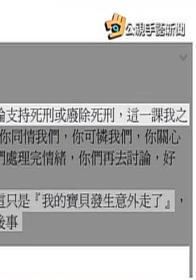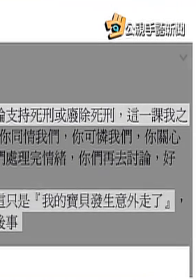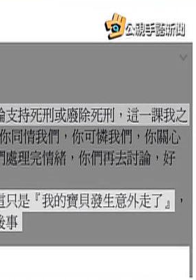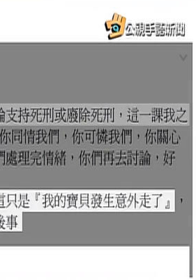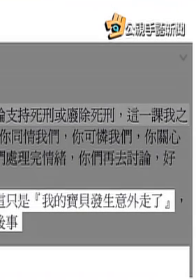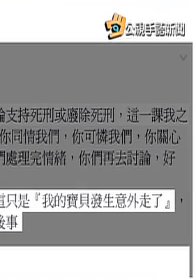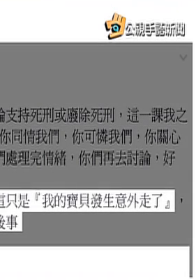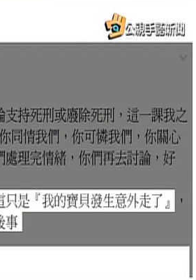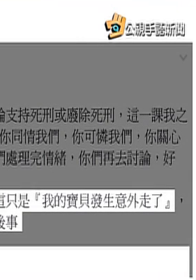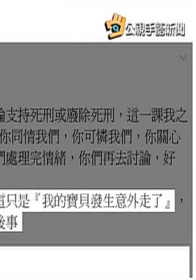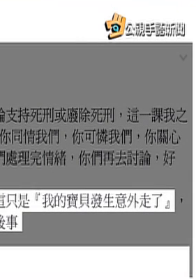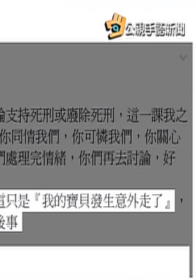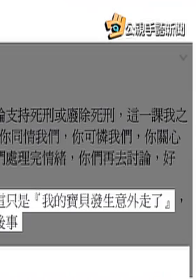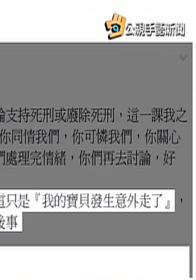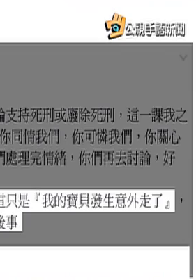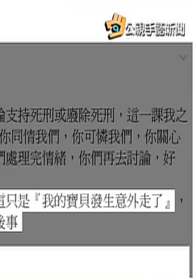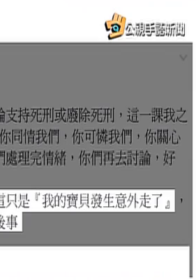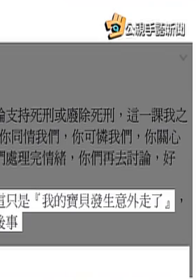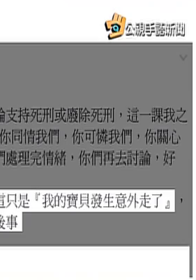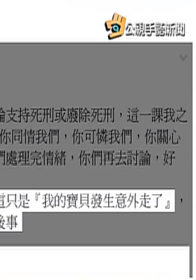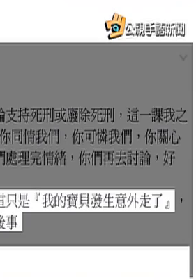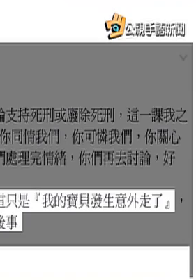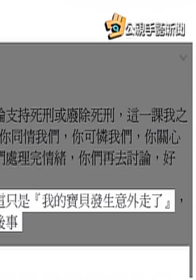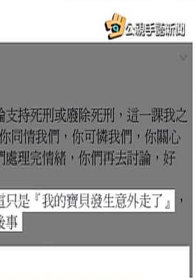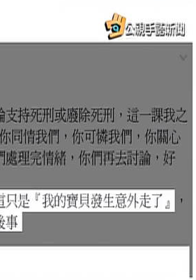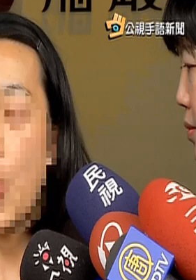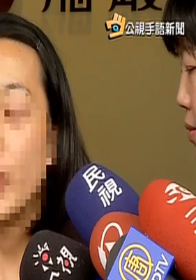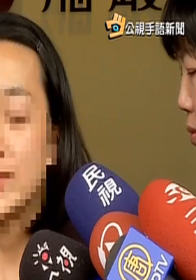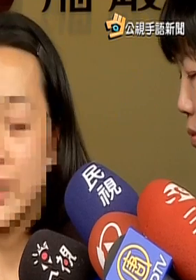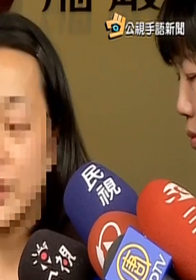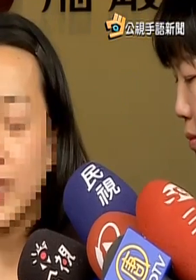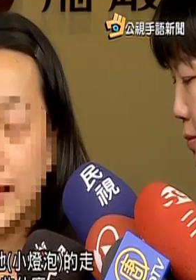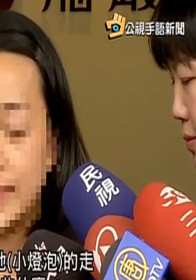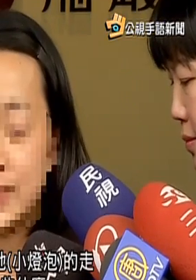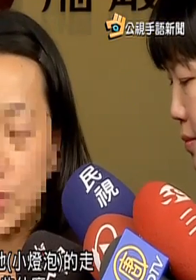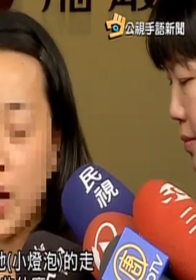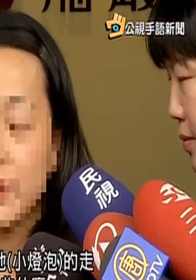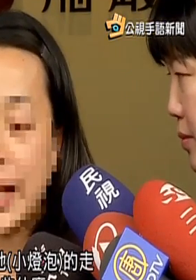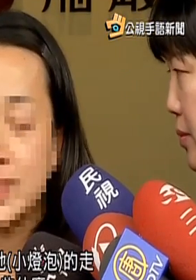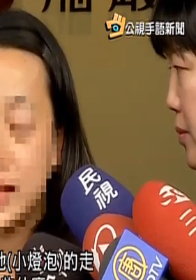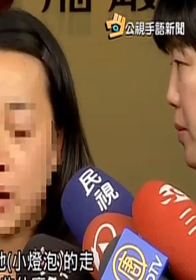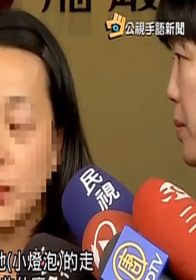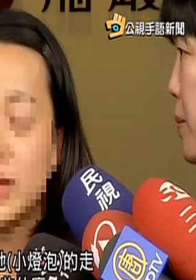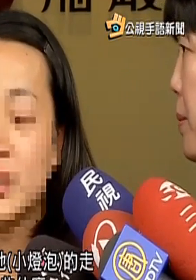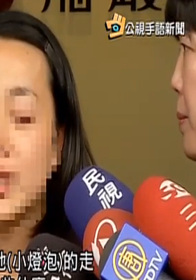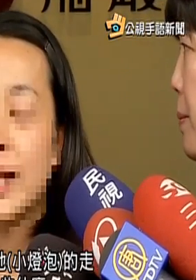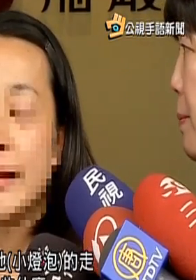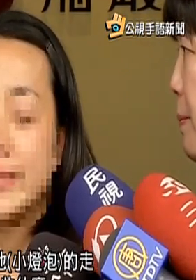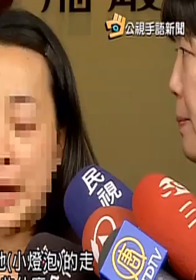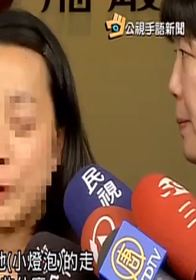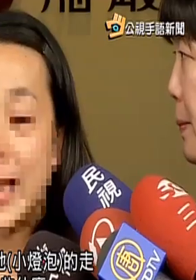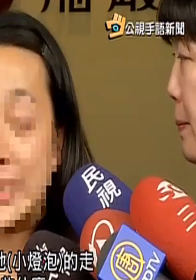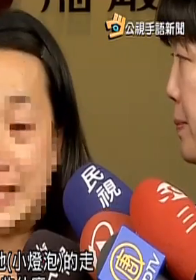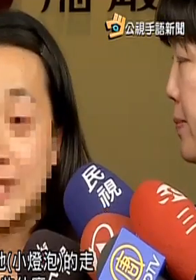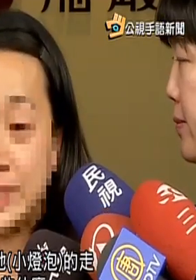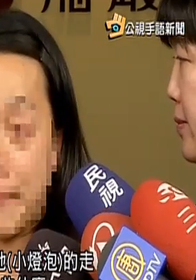是社会案件，而是宝贝女儿发生意外。 我真的很希望他的走能留下一些什